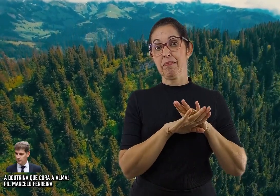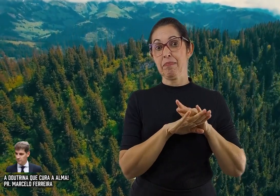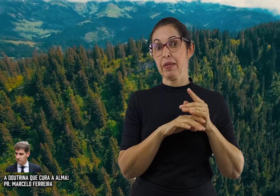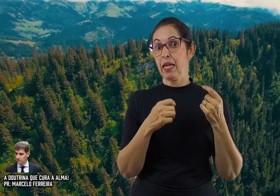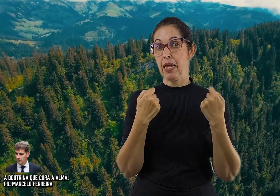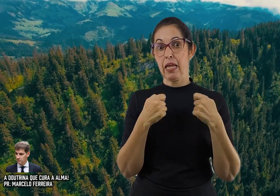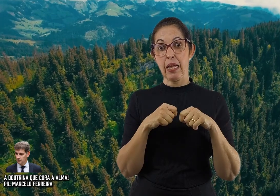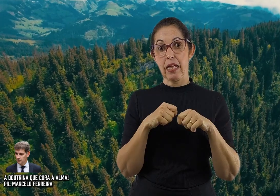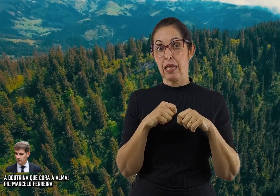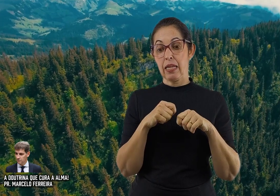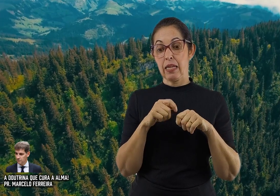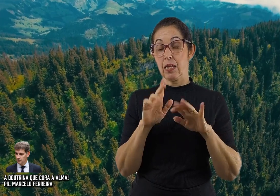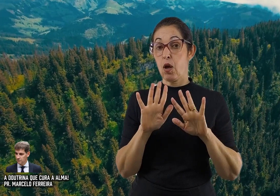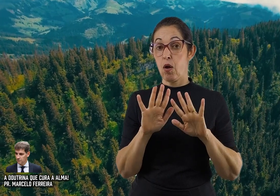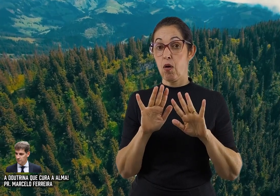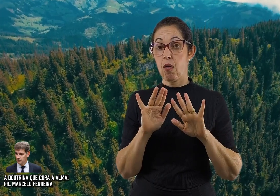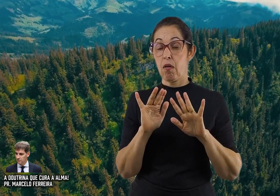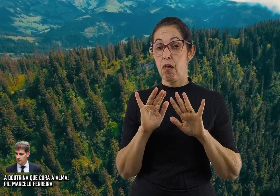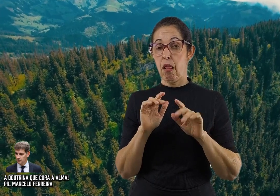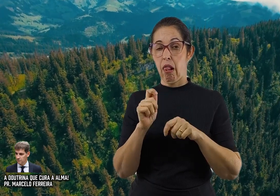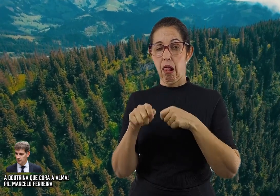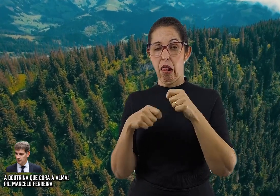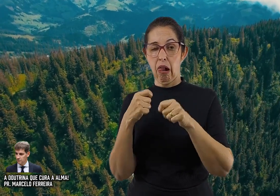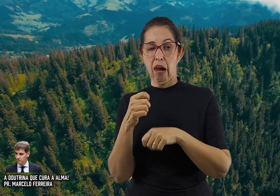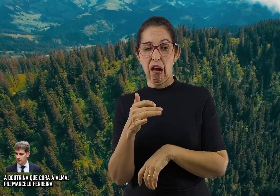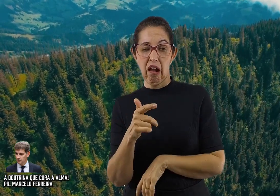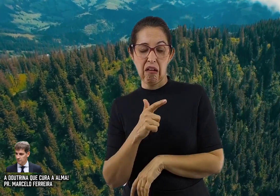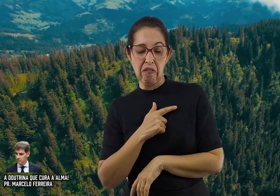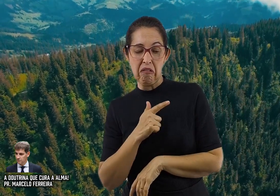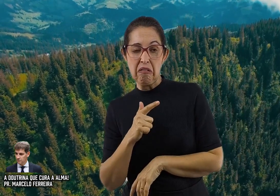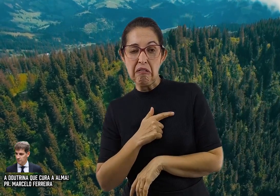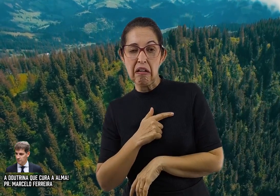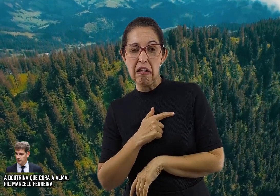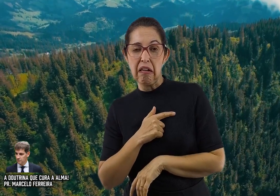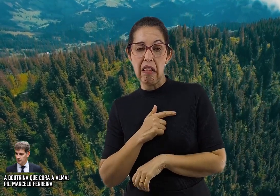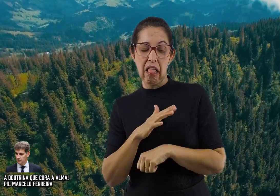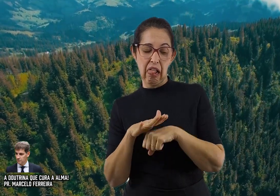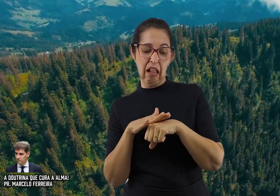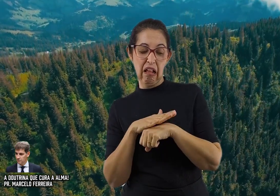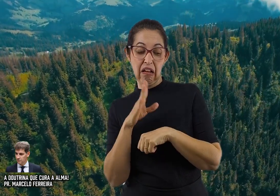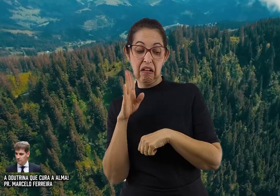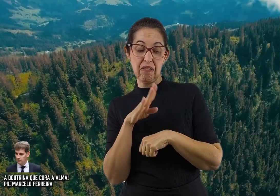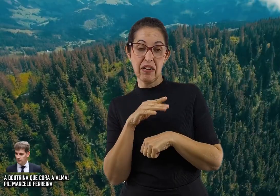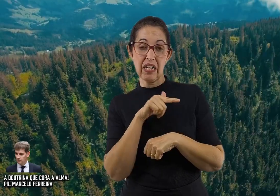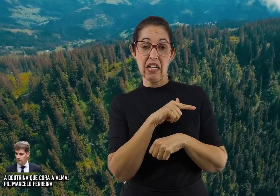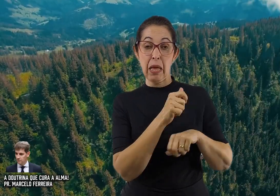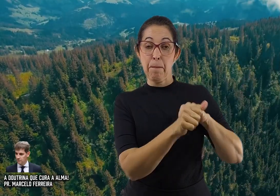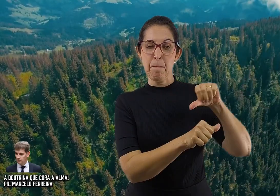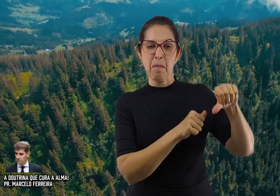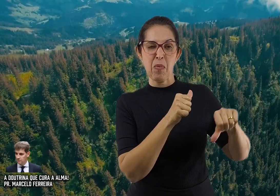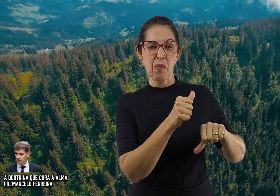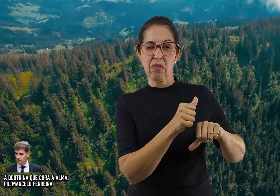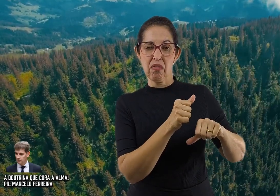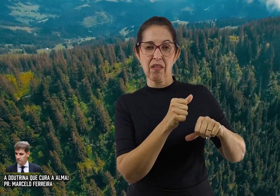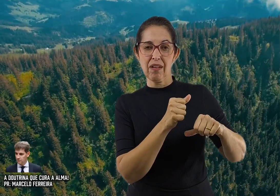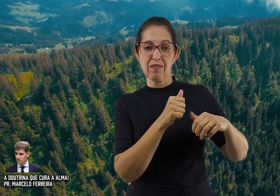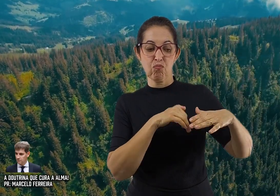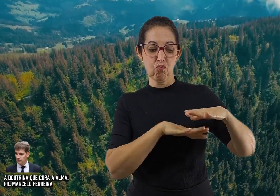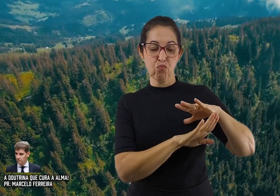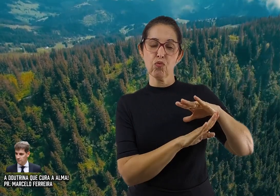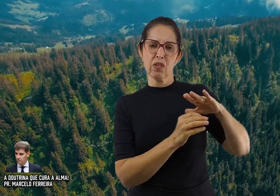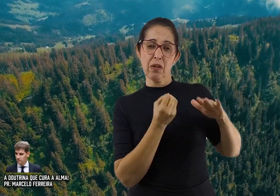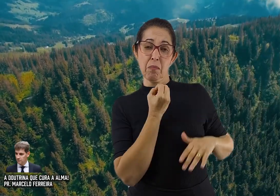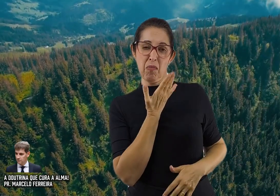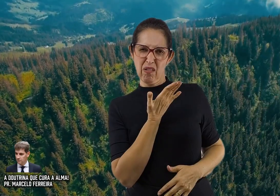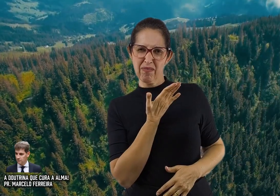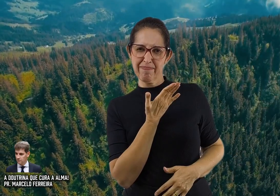más conversações. Quem souber pode completar para mim. Evitando as más conversações que corrompem. Não conhece? É